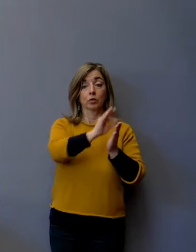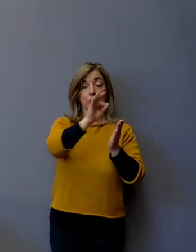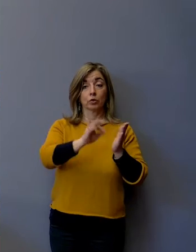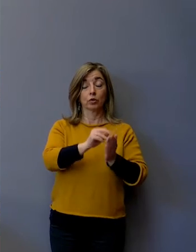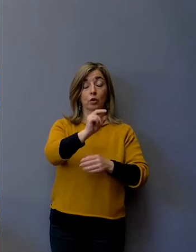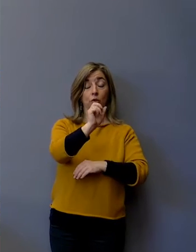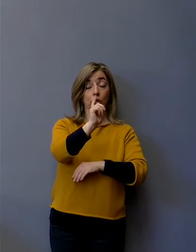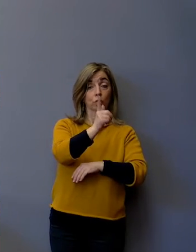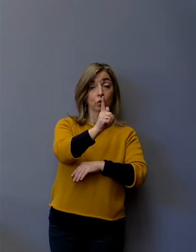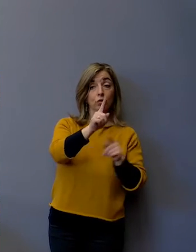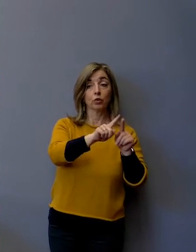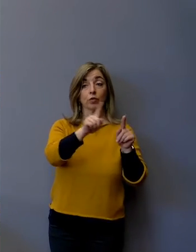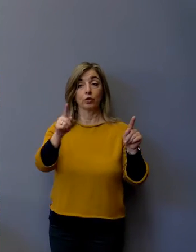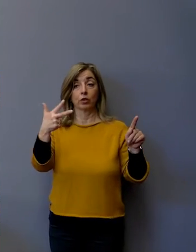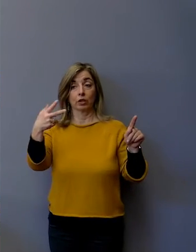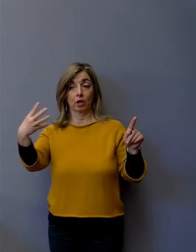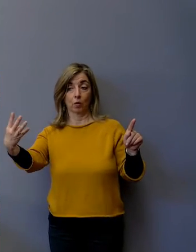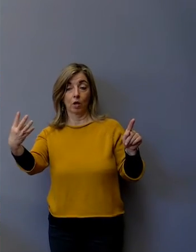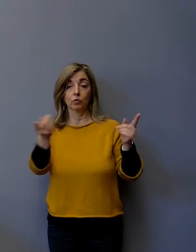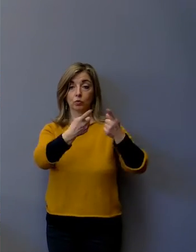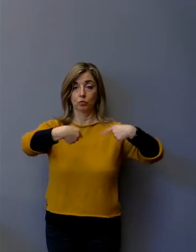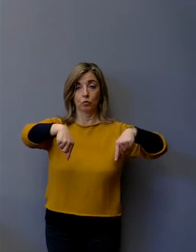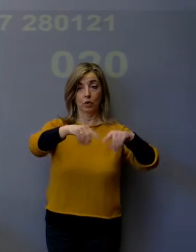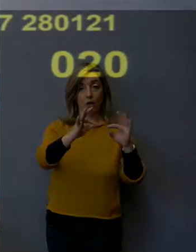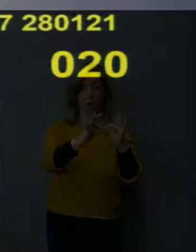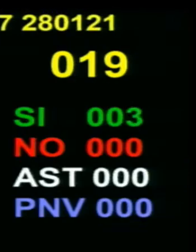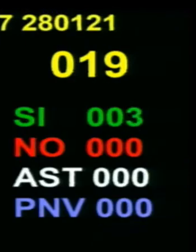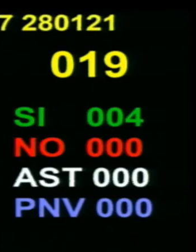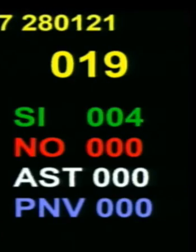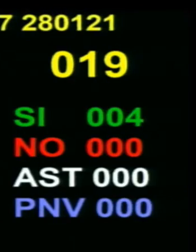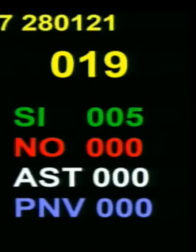favorevole della giunta si vota